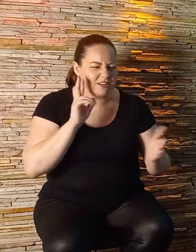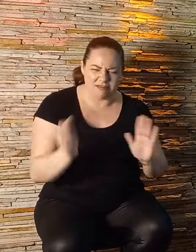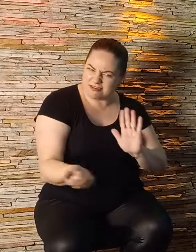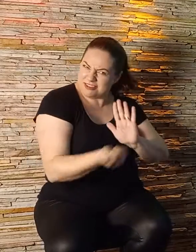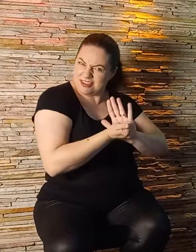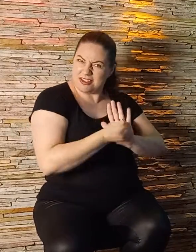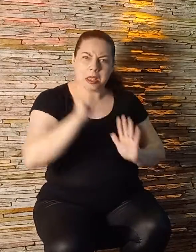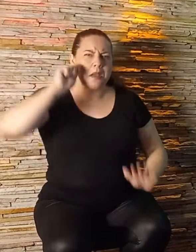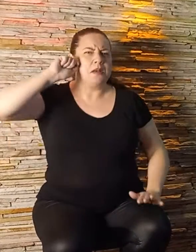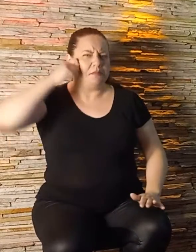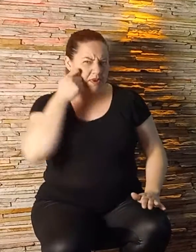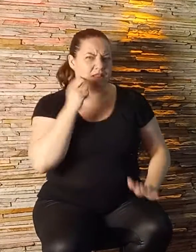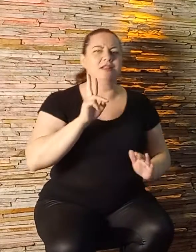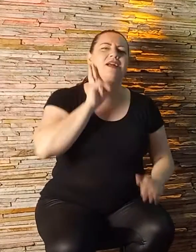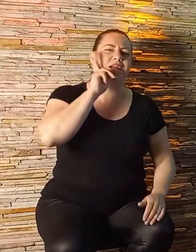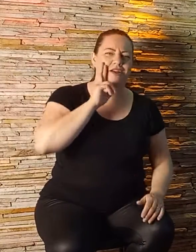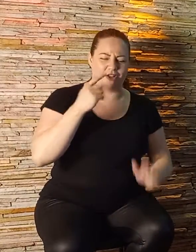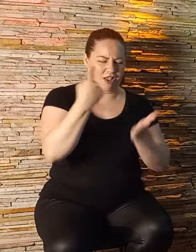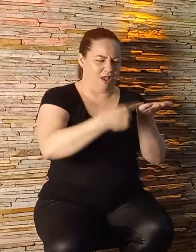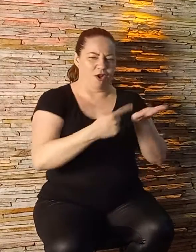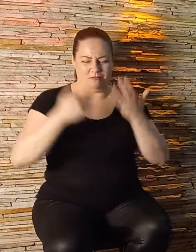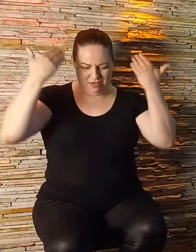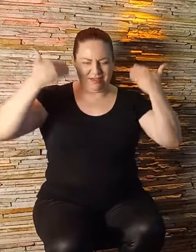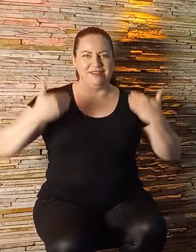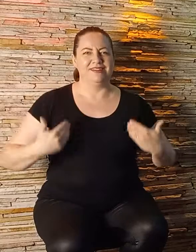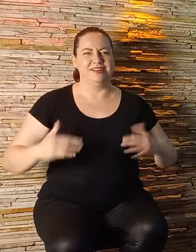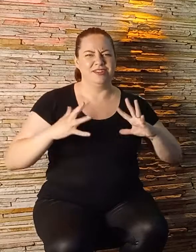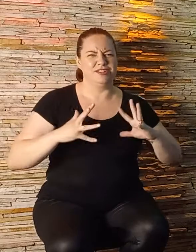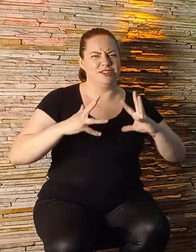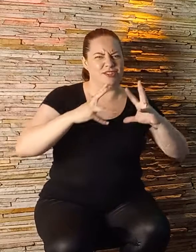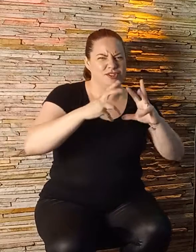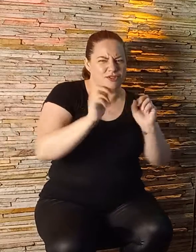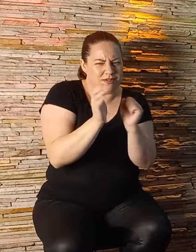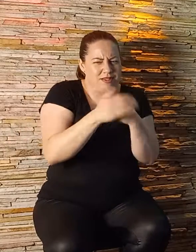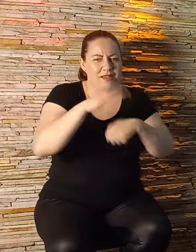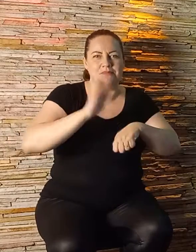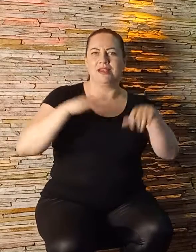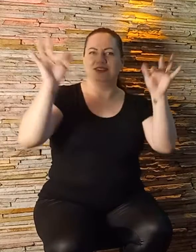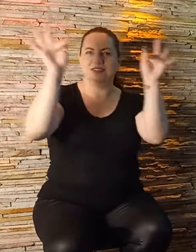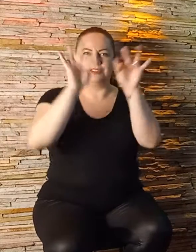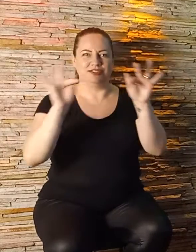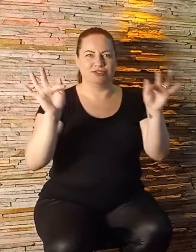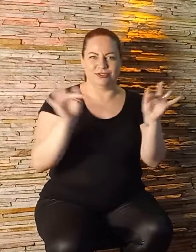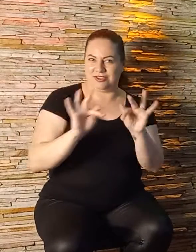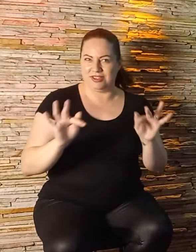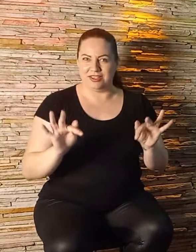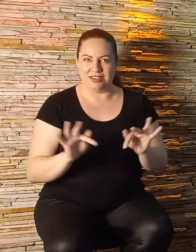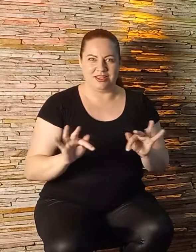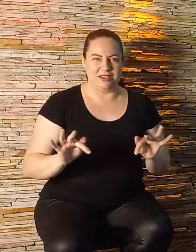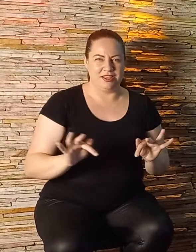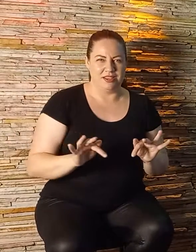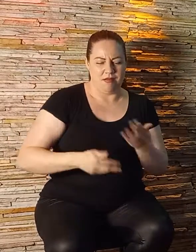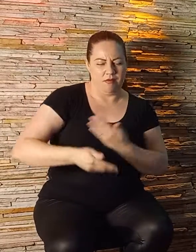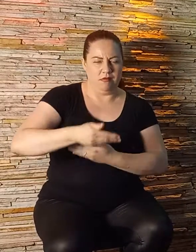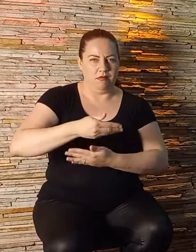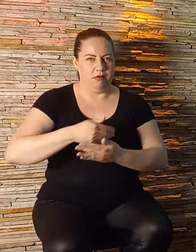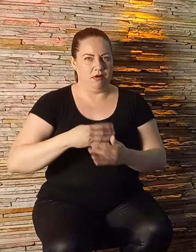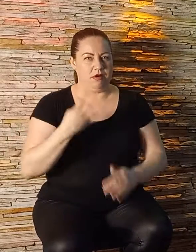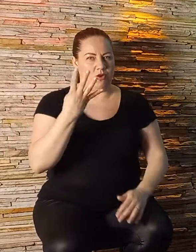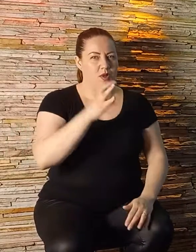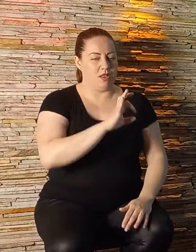a combinar com todo o Cacife Clandestino é muito mais feliz na foto que ela só transferir que